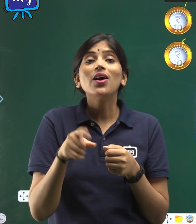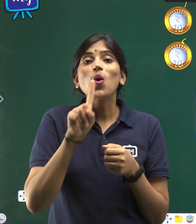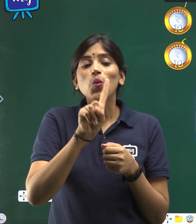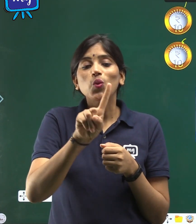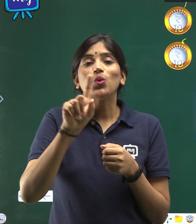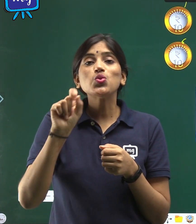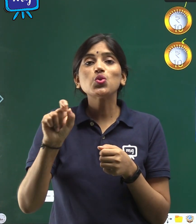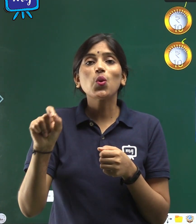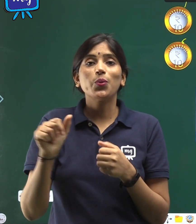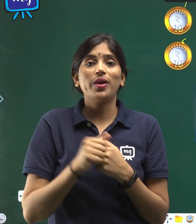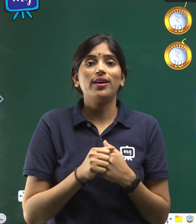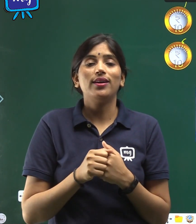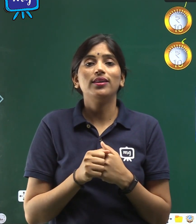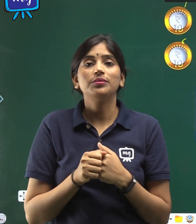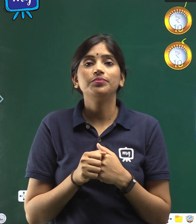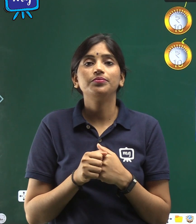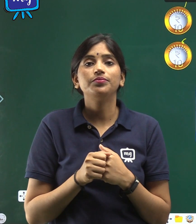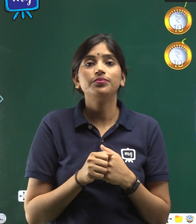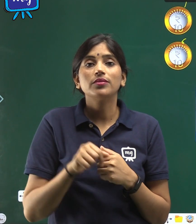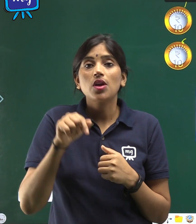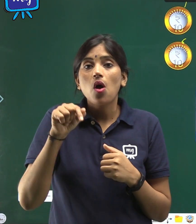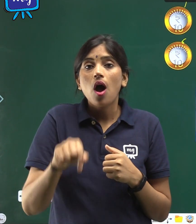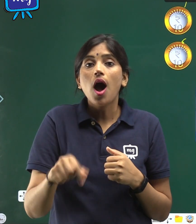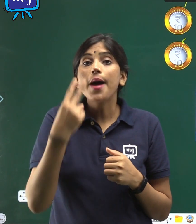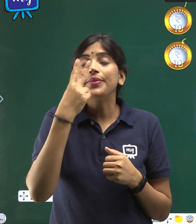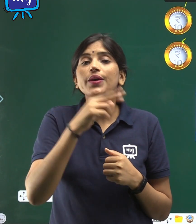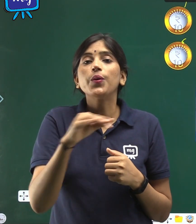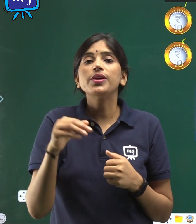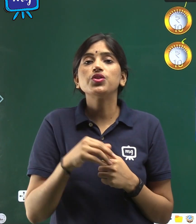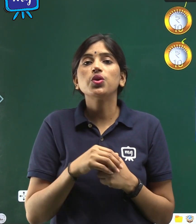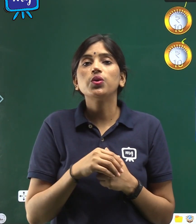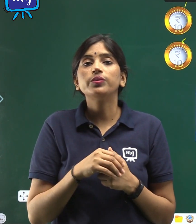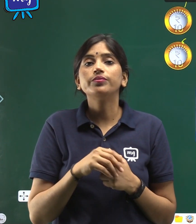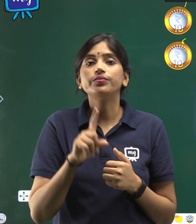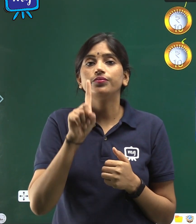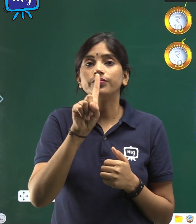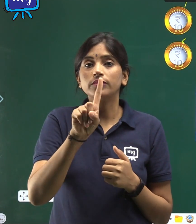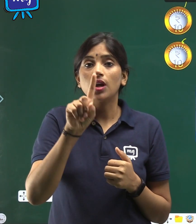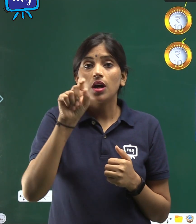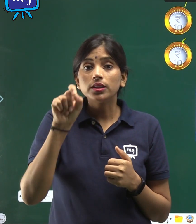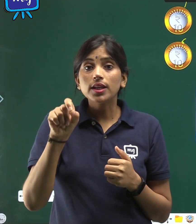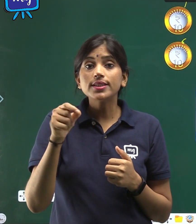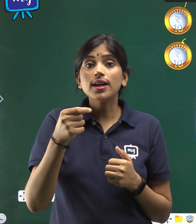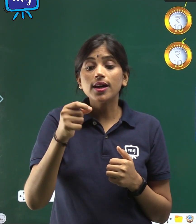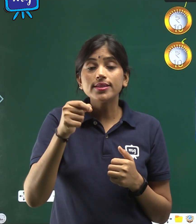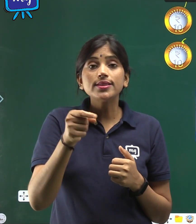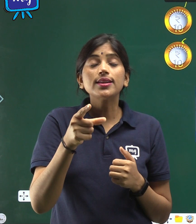100 रुपए का। अब देखो बच्चों, 10 का सिक्का